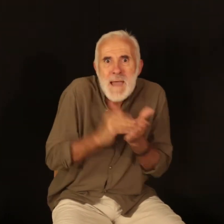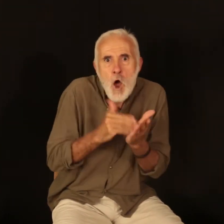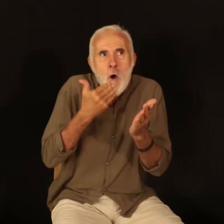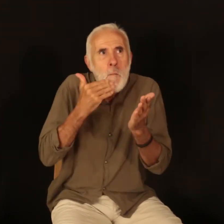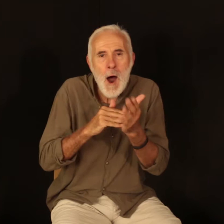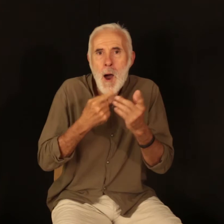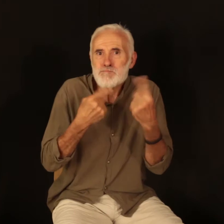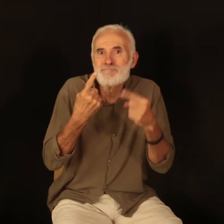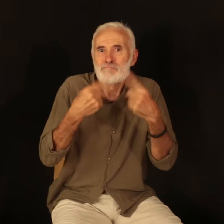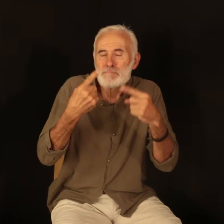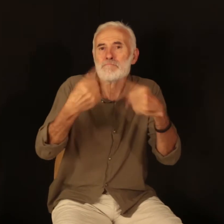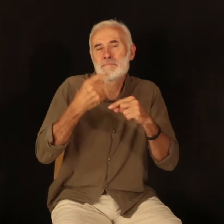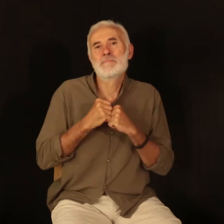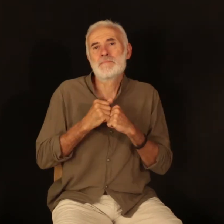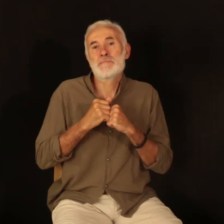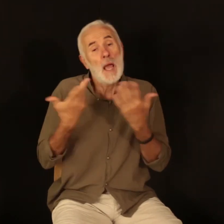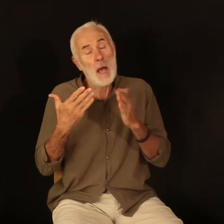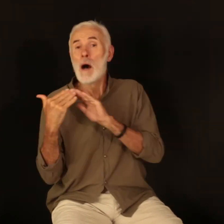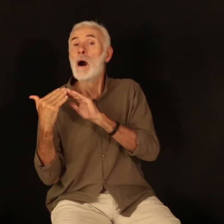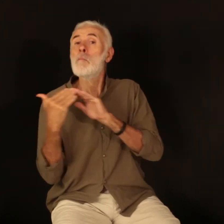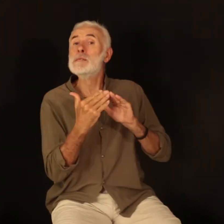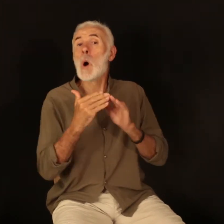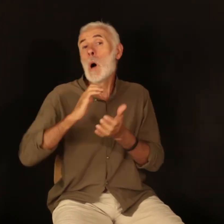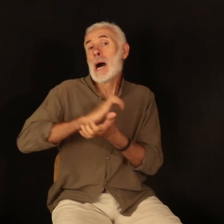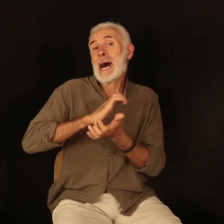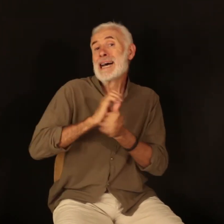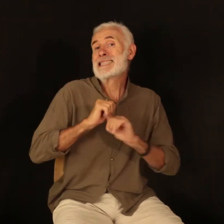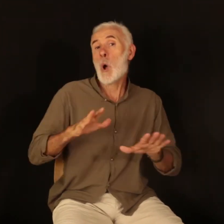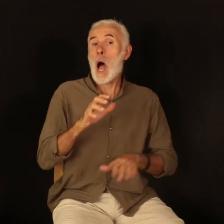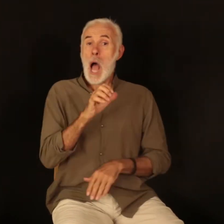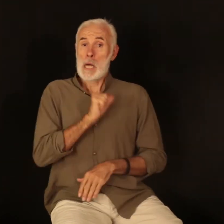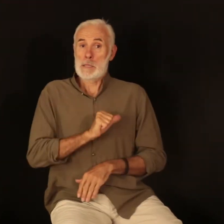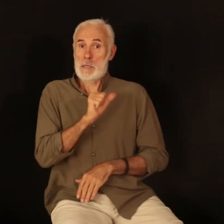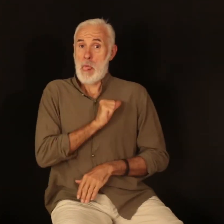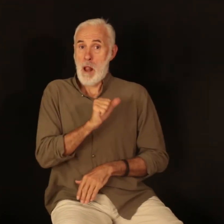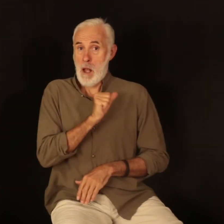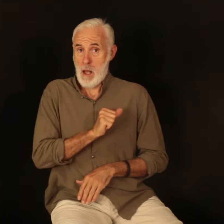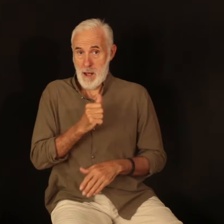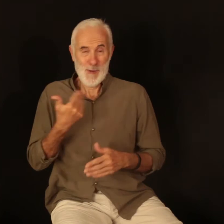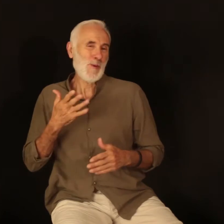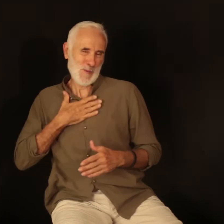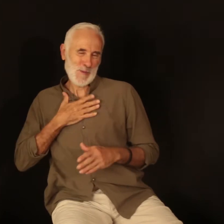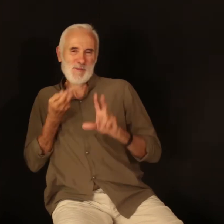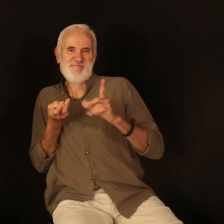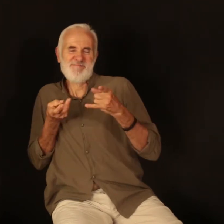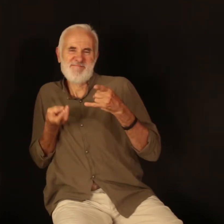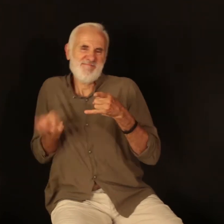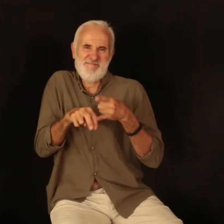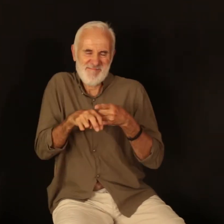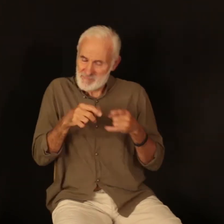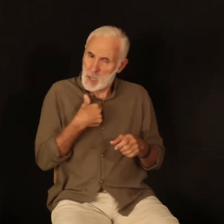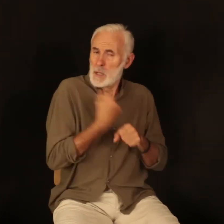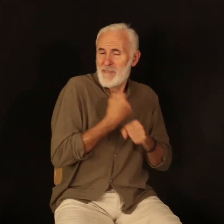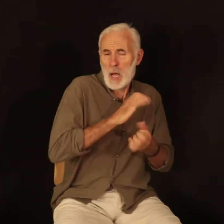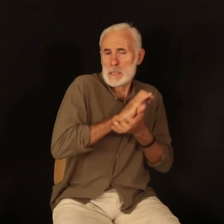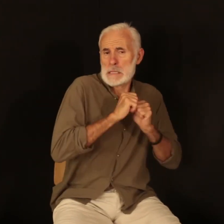Une maison d'édition artisanale, comme celle des Ventderniers, c'est à la fois une maison d'édition où on fait le travail éditorial classique, mais en plus